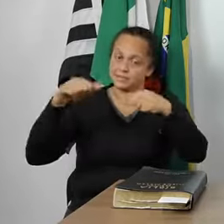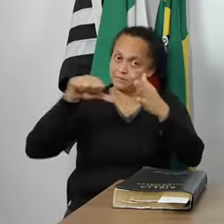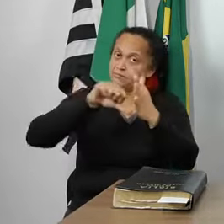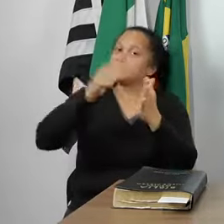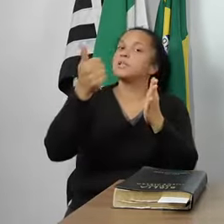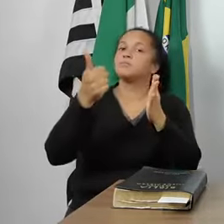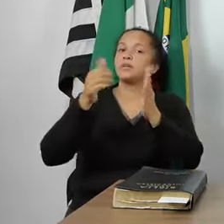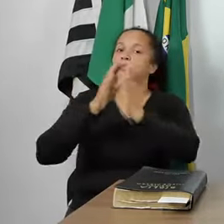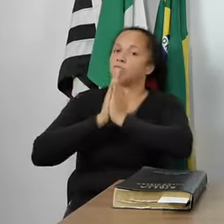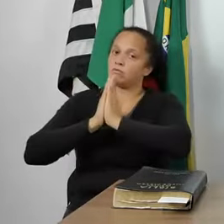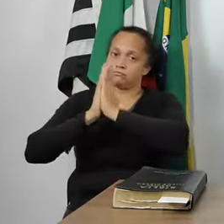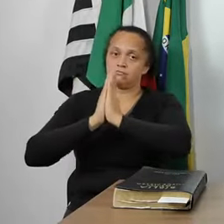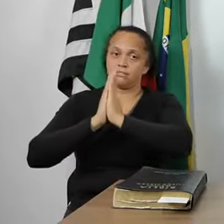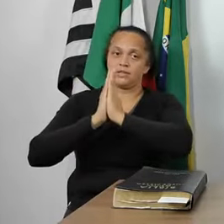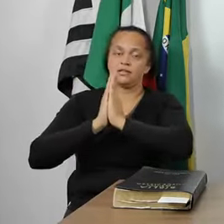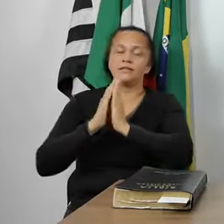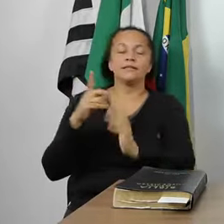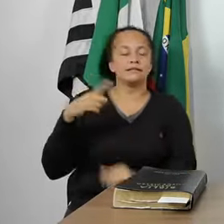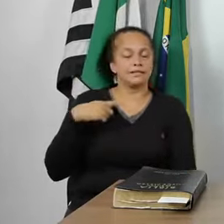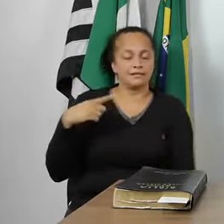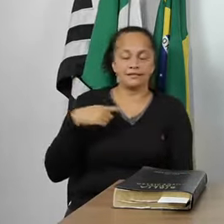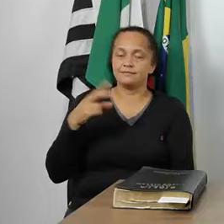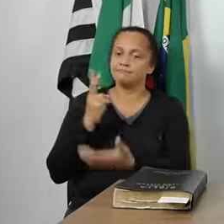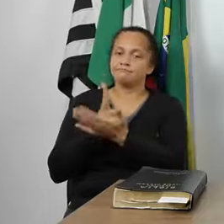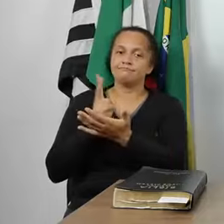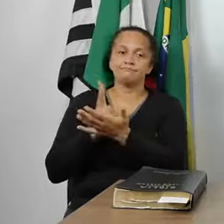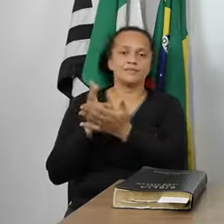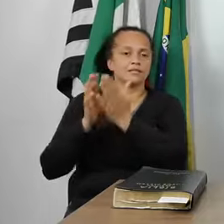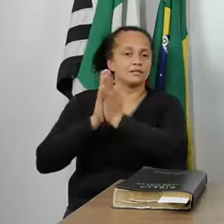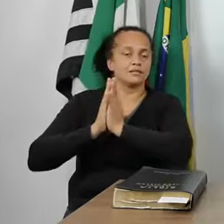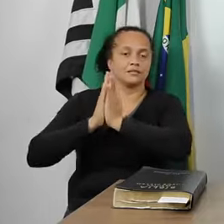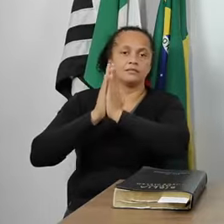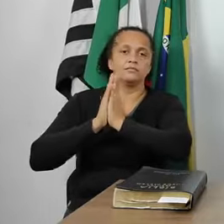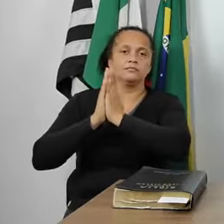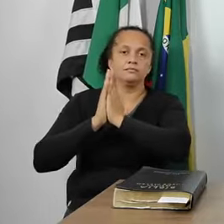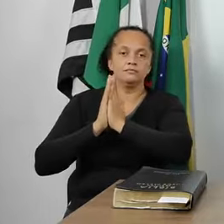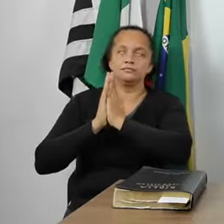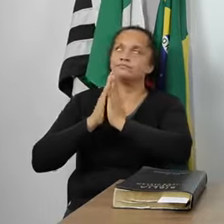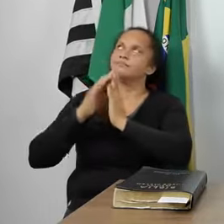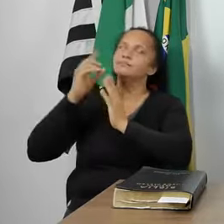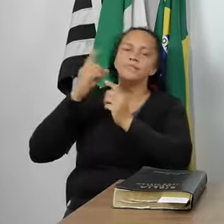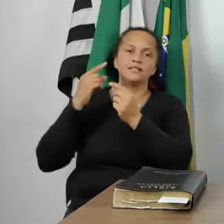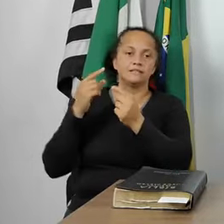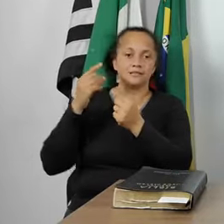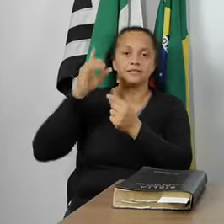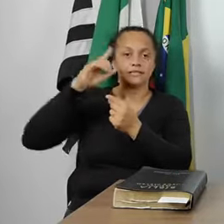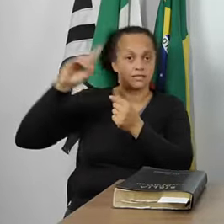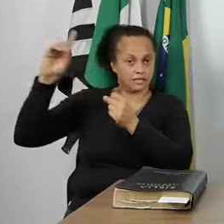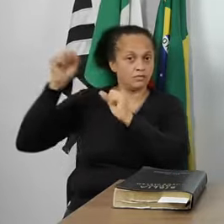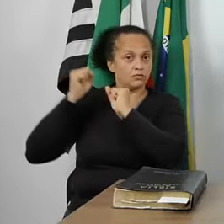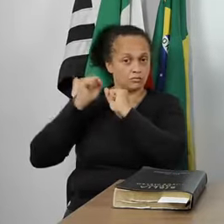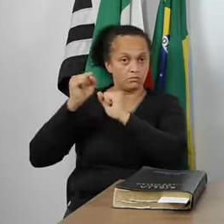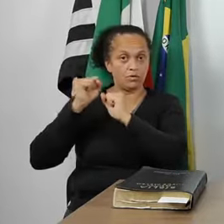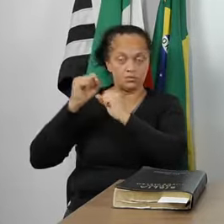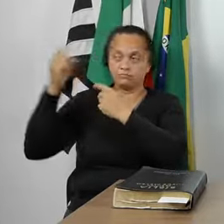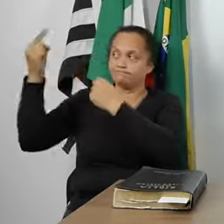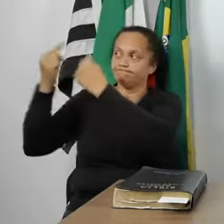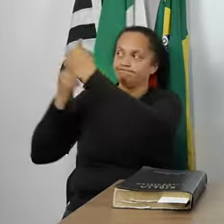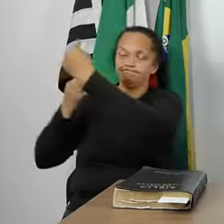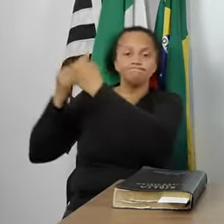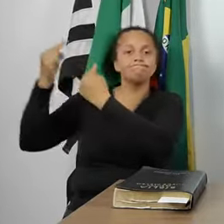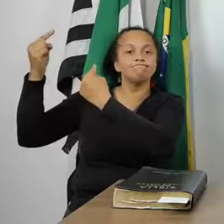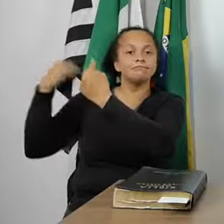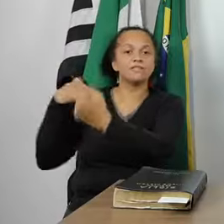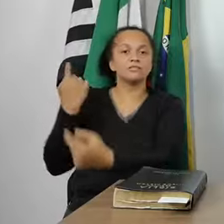precisamos orar, ter uma vida de oração, dando assim a Deus acesso à nossa vida, às